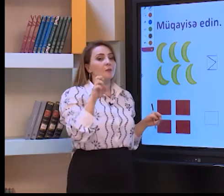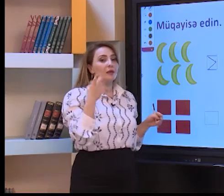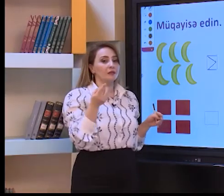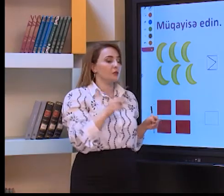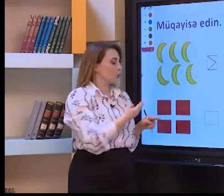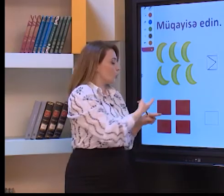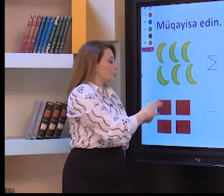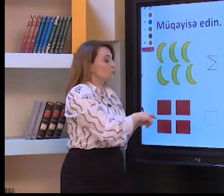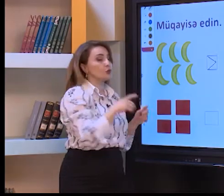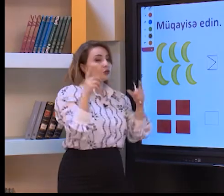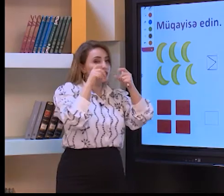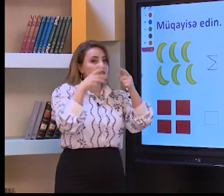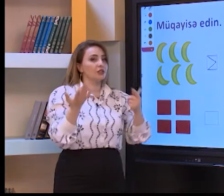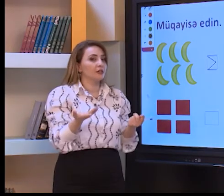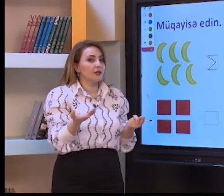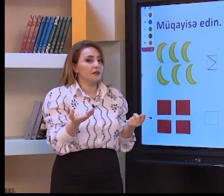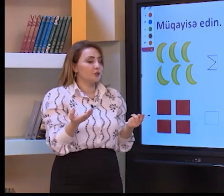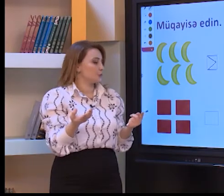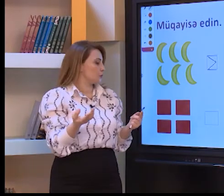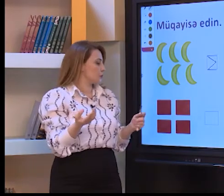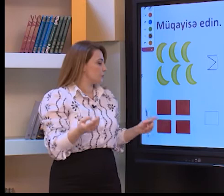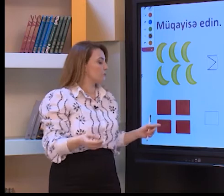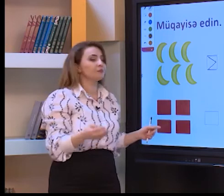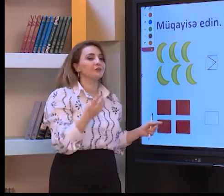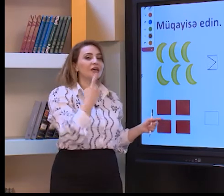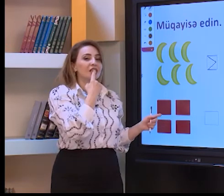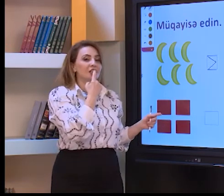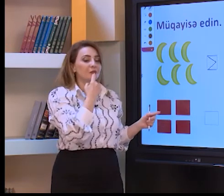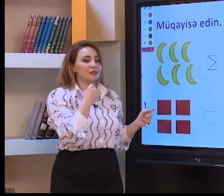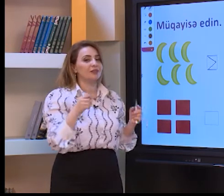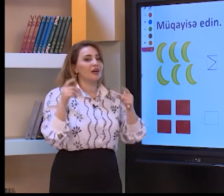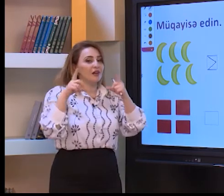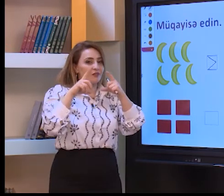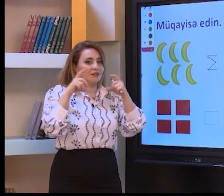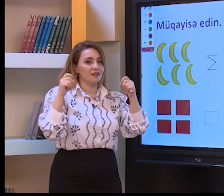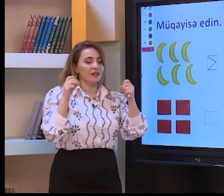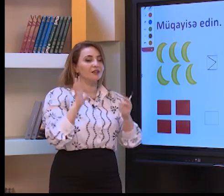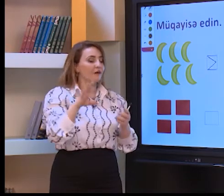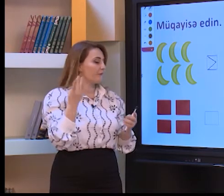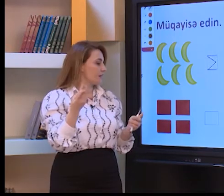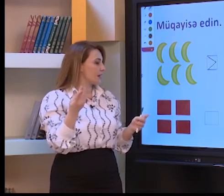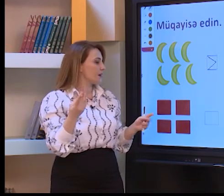Bəs bu şəkildə nə görürük? Qırmızı kvadrat və